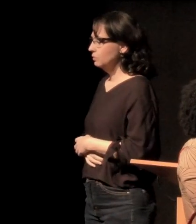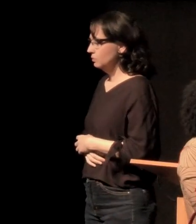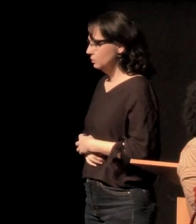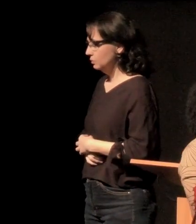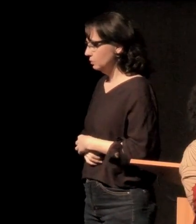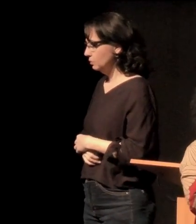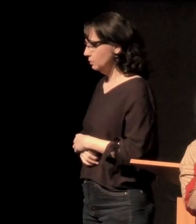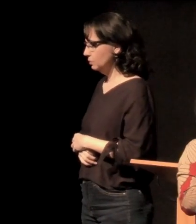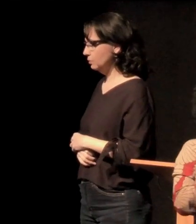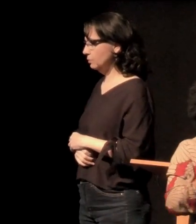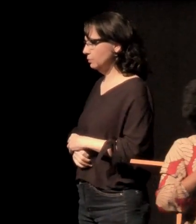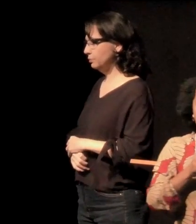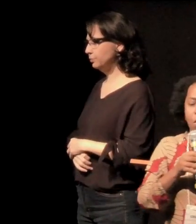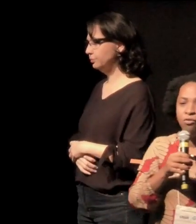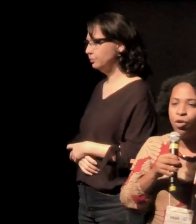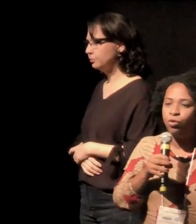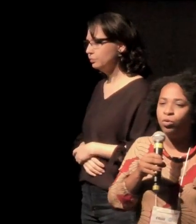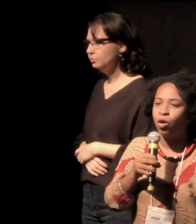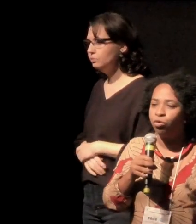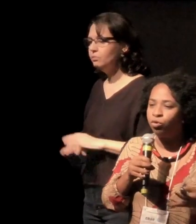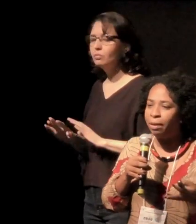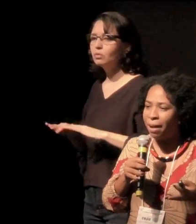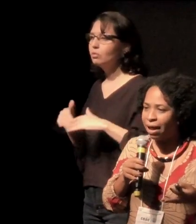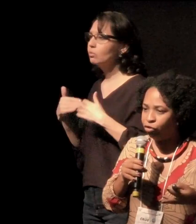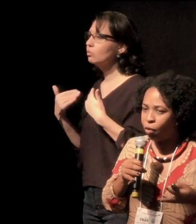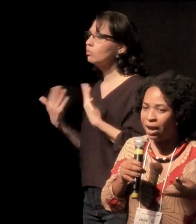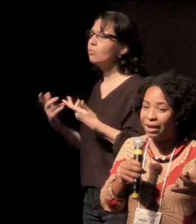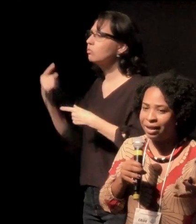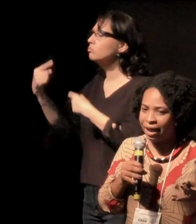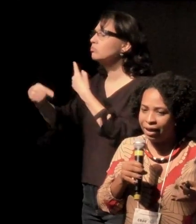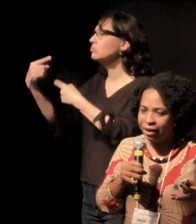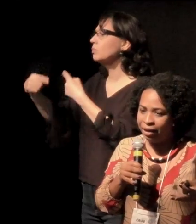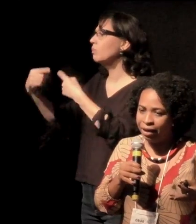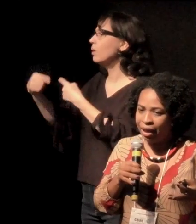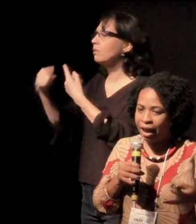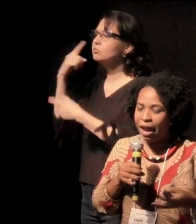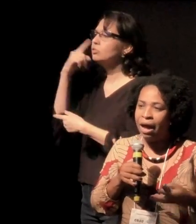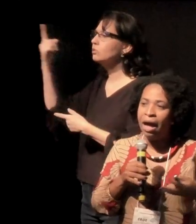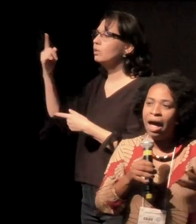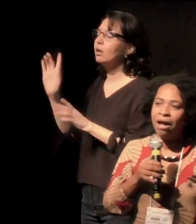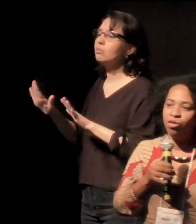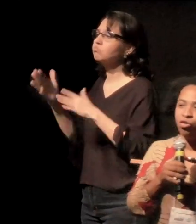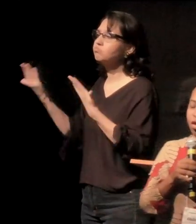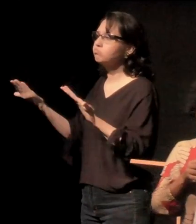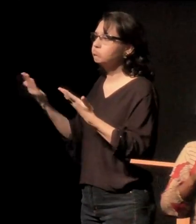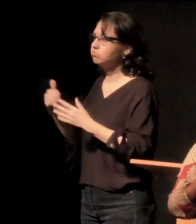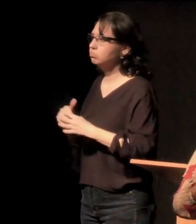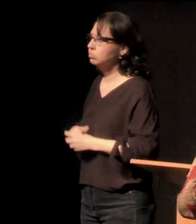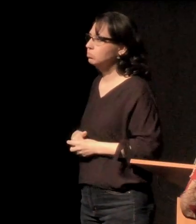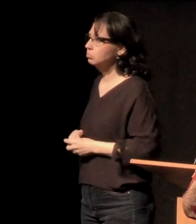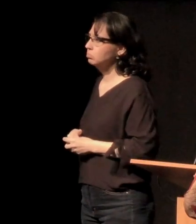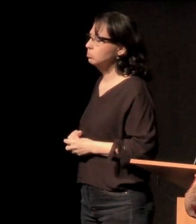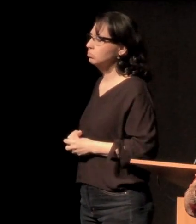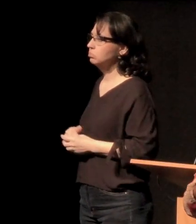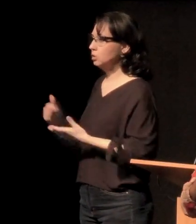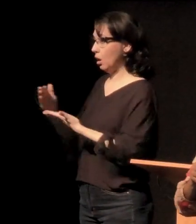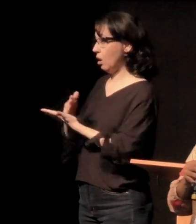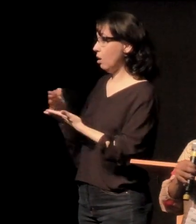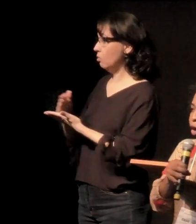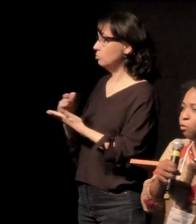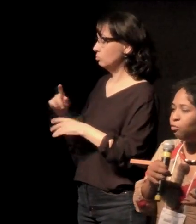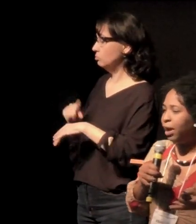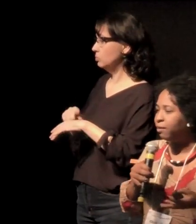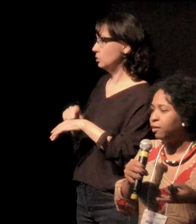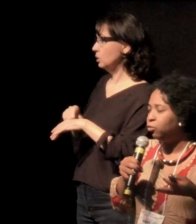E aí qual for Qual foi o nosso debate qual era a ideia ali é a gente já algum tempo e quando